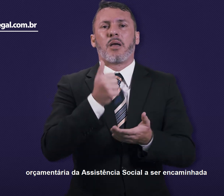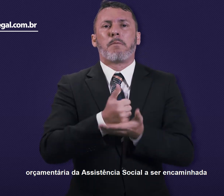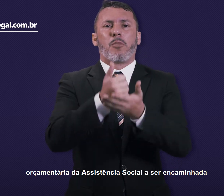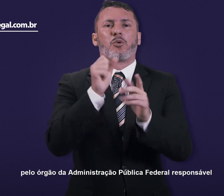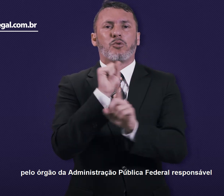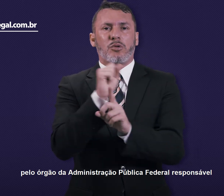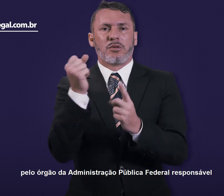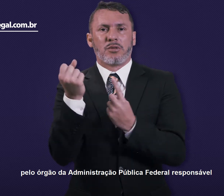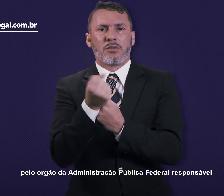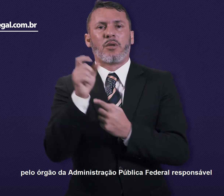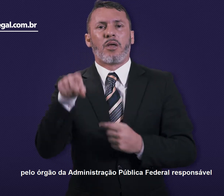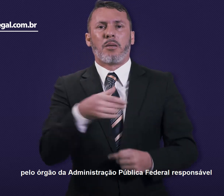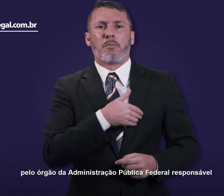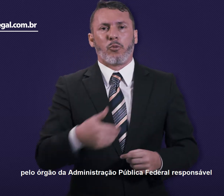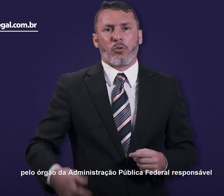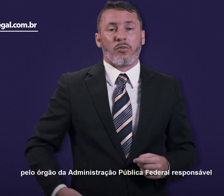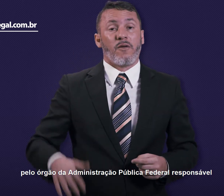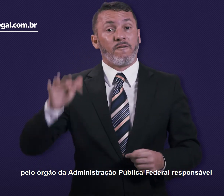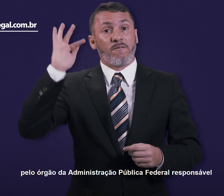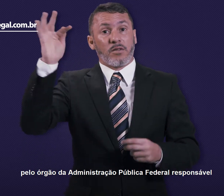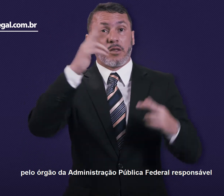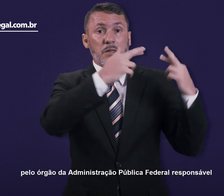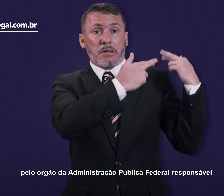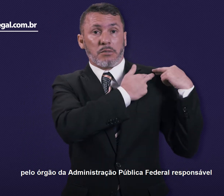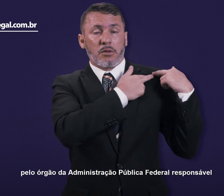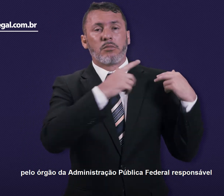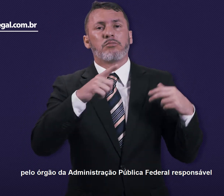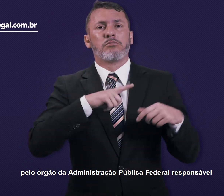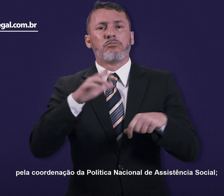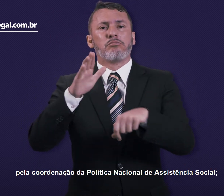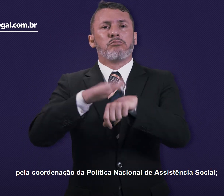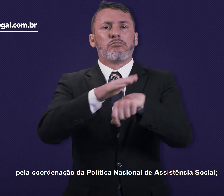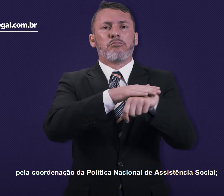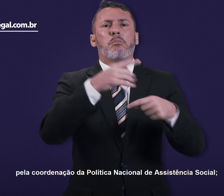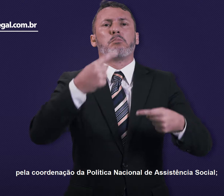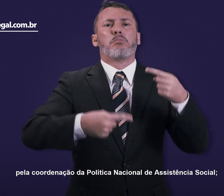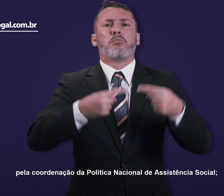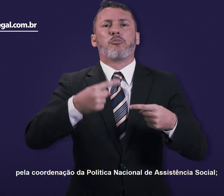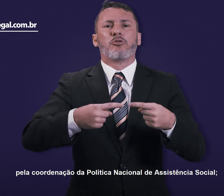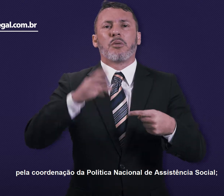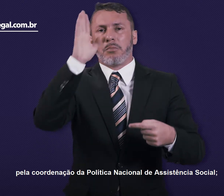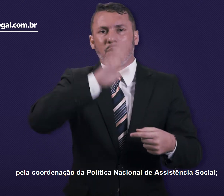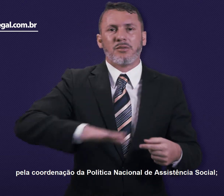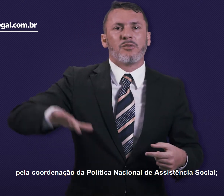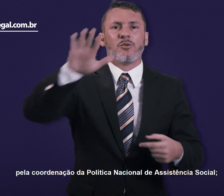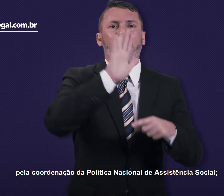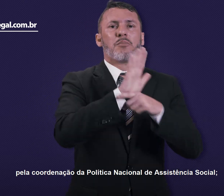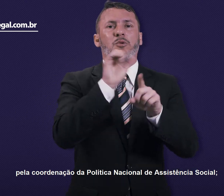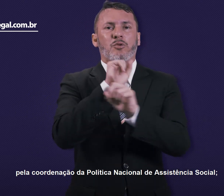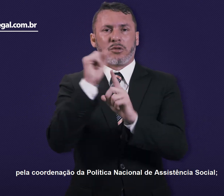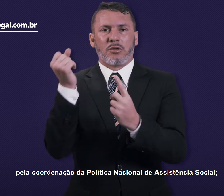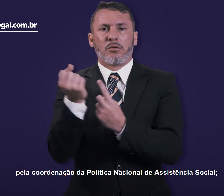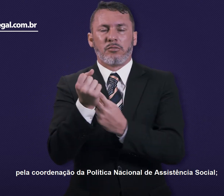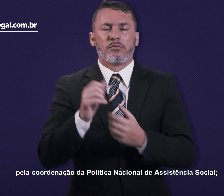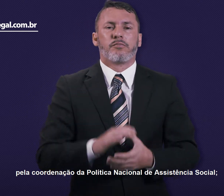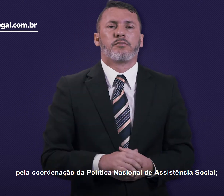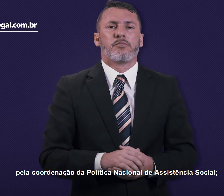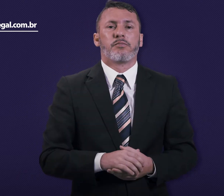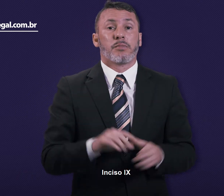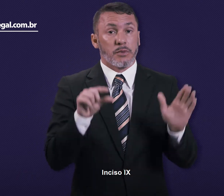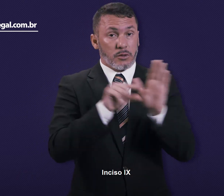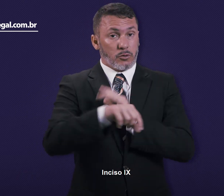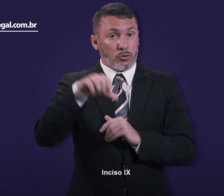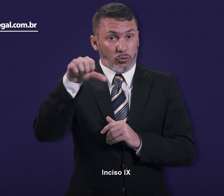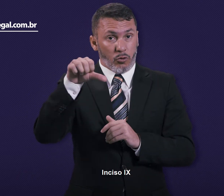ser encaminhada pelo órgão da administração pública federal responsável pela coordenação da Política Nacional de Assistência